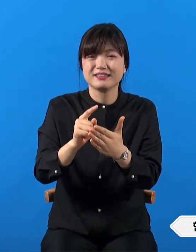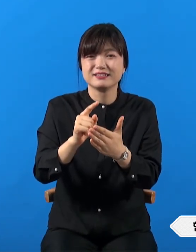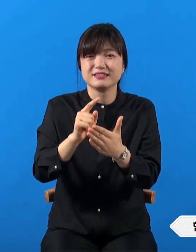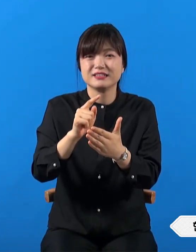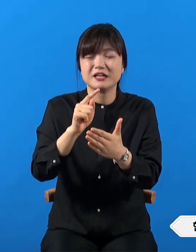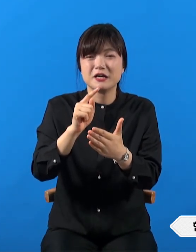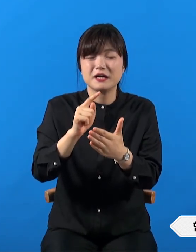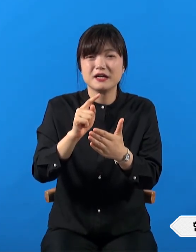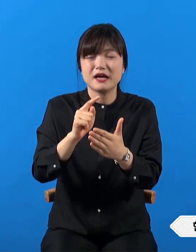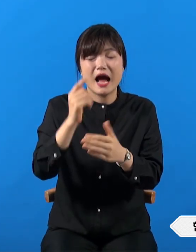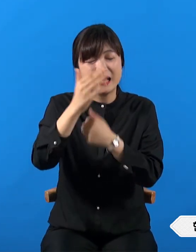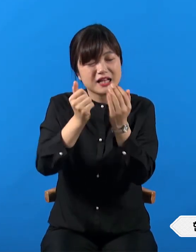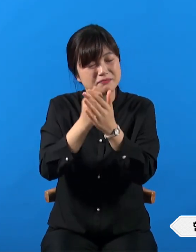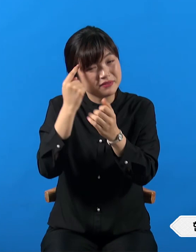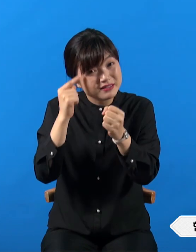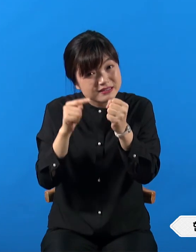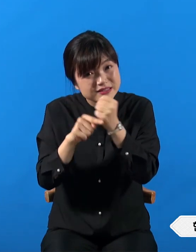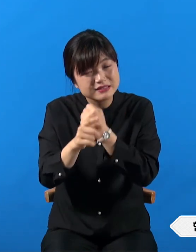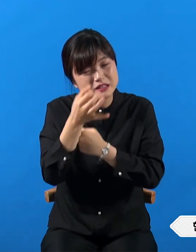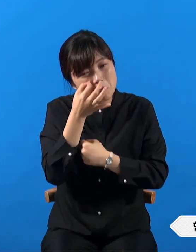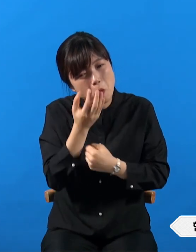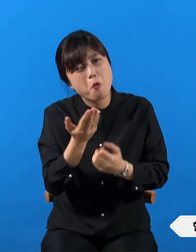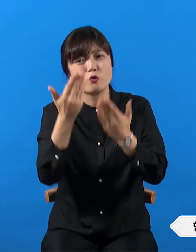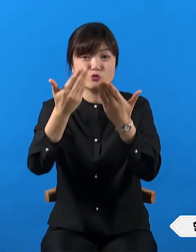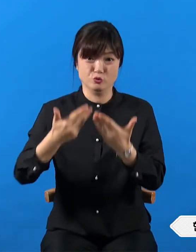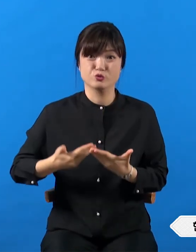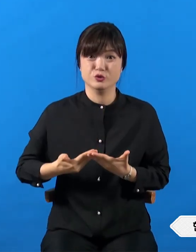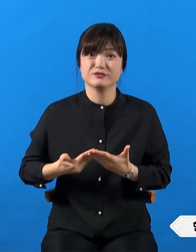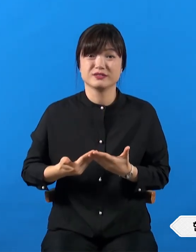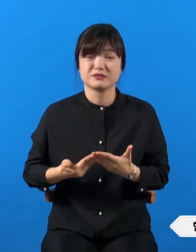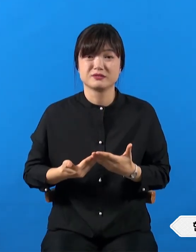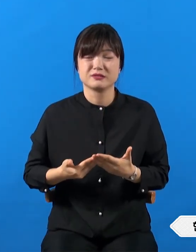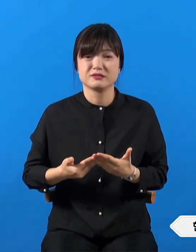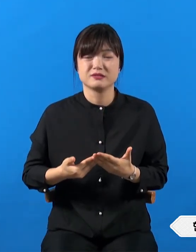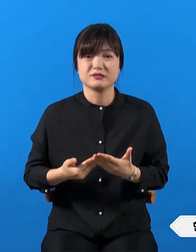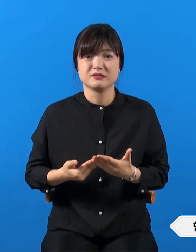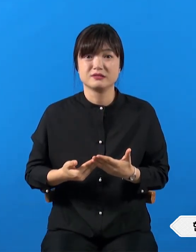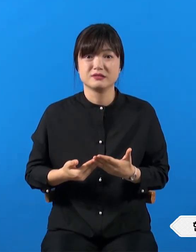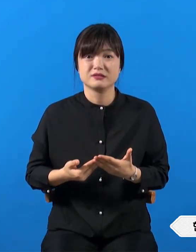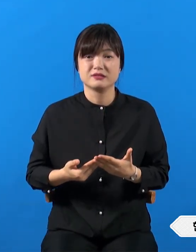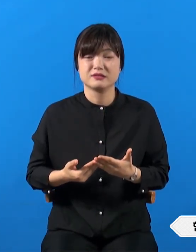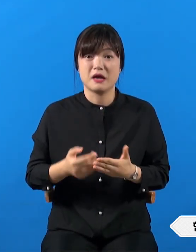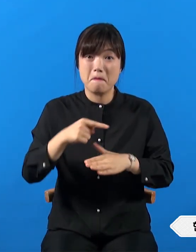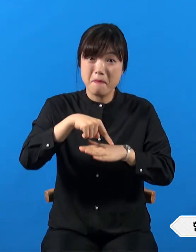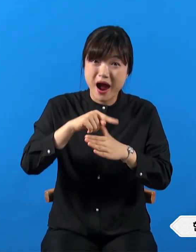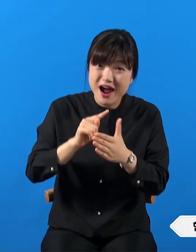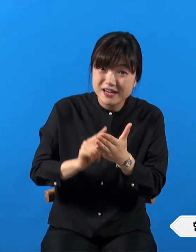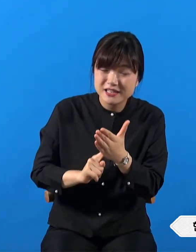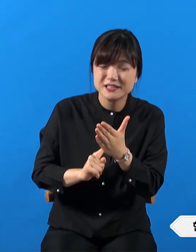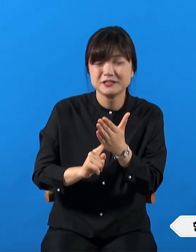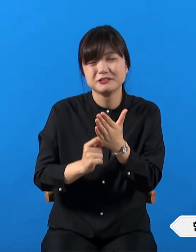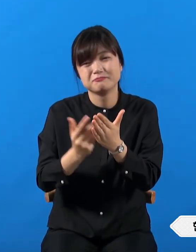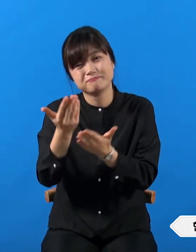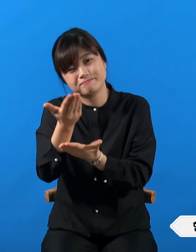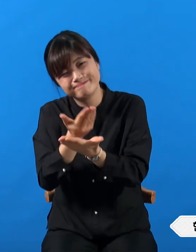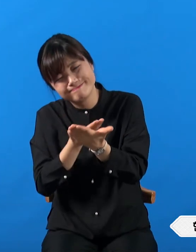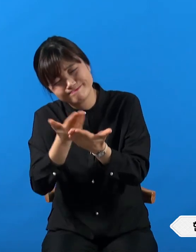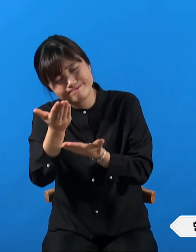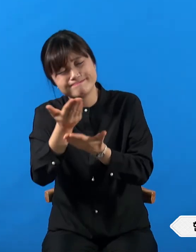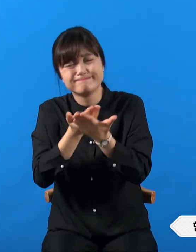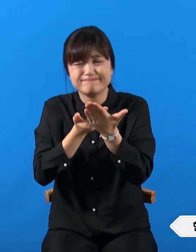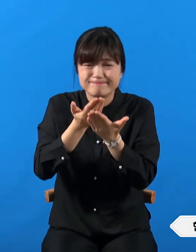보여주십니다. 당신의 뜻을 보여주실 때도 있습니다. 그렇게 마음과 마음을